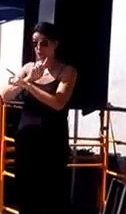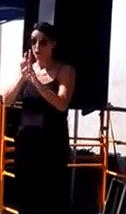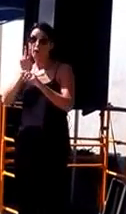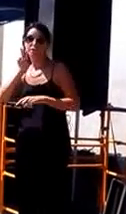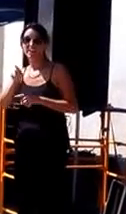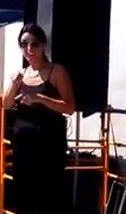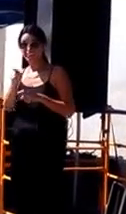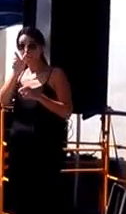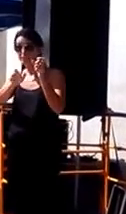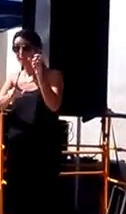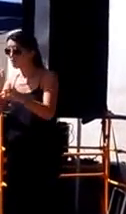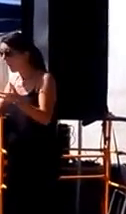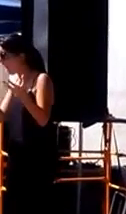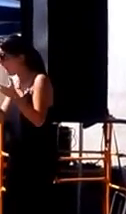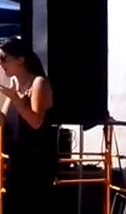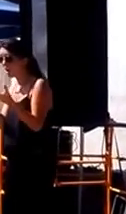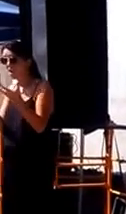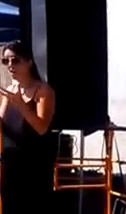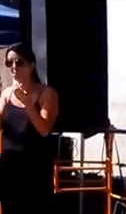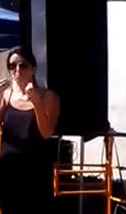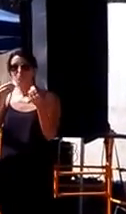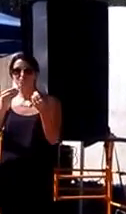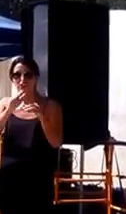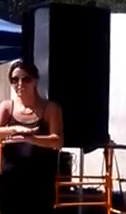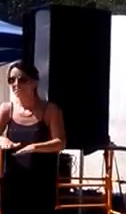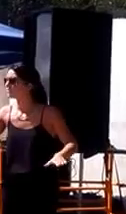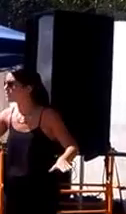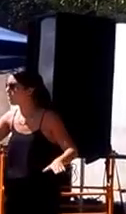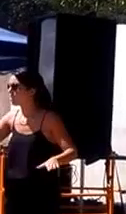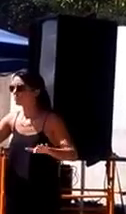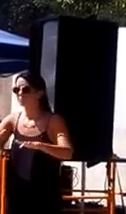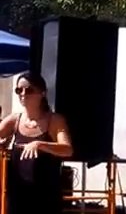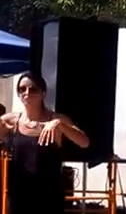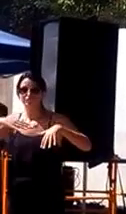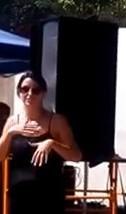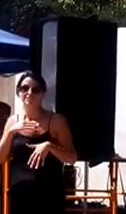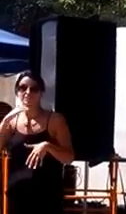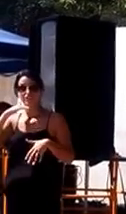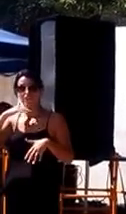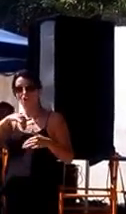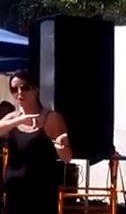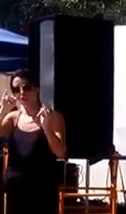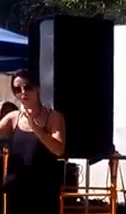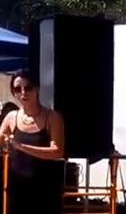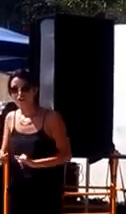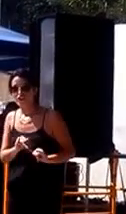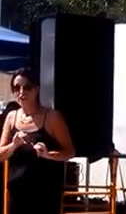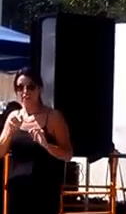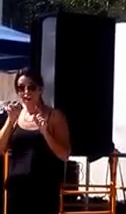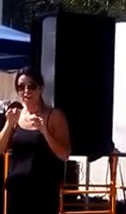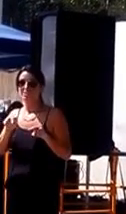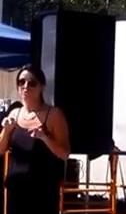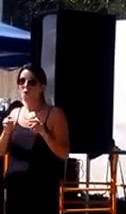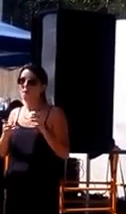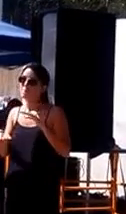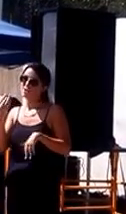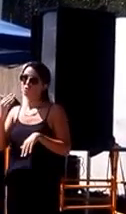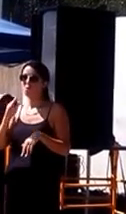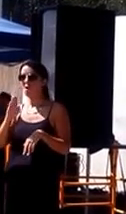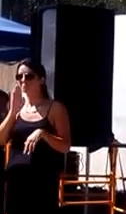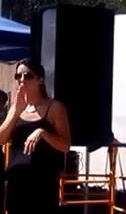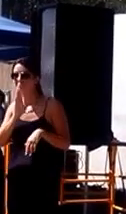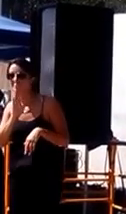Este puñado de gente que estamos acá, hoy pasaron un montón de niños por esta jornada, son quizás los que están sosteniendo el